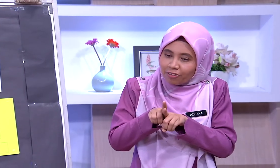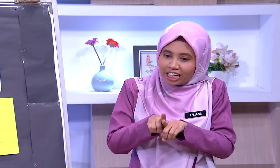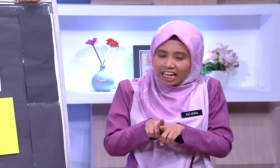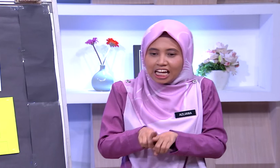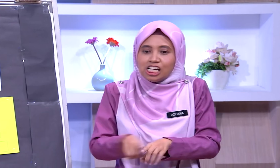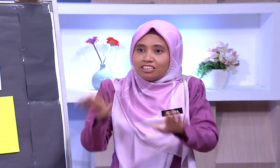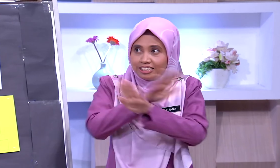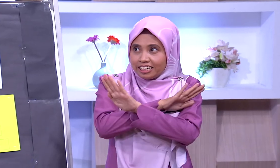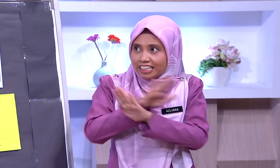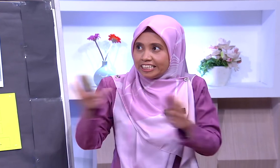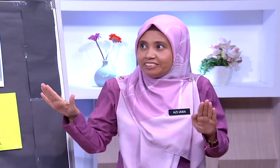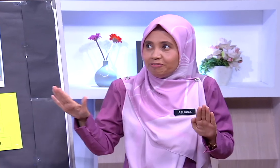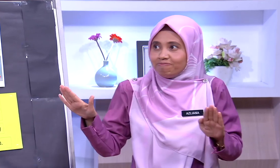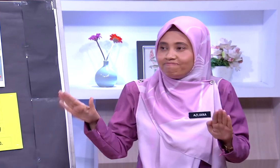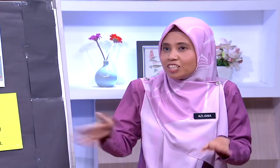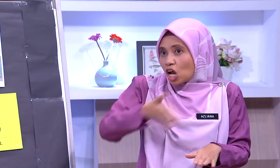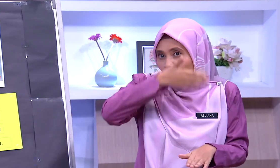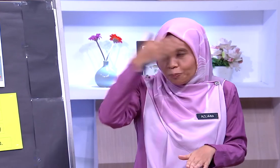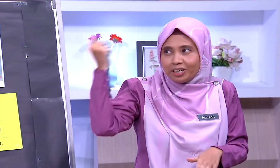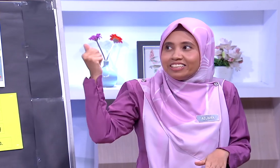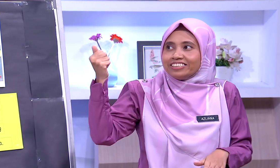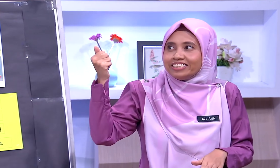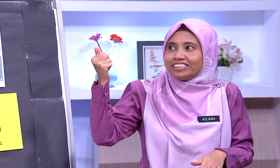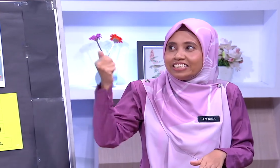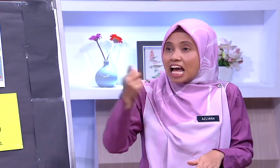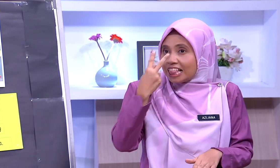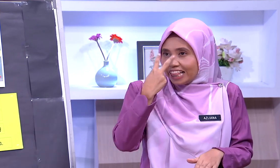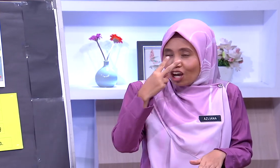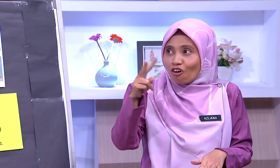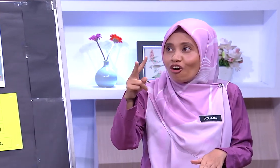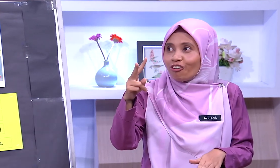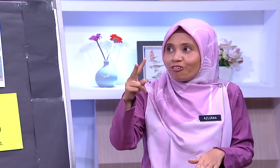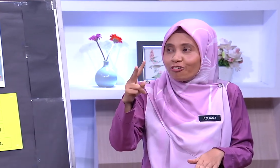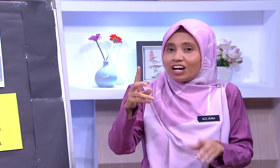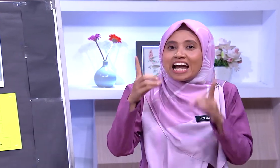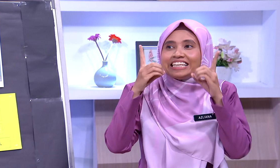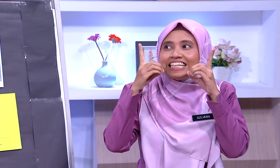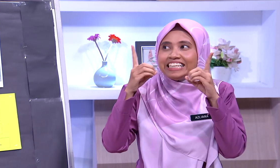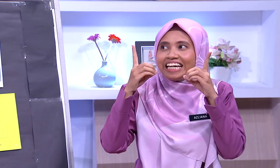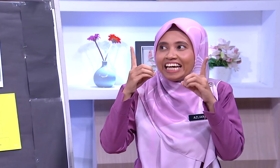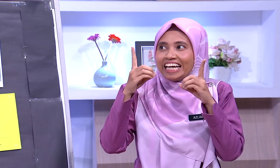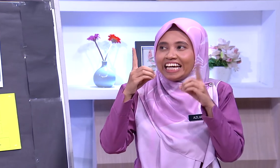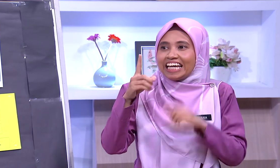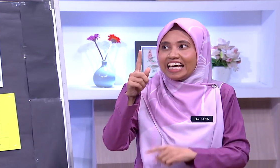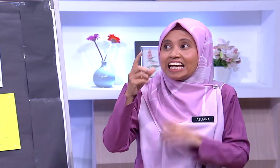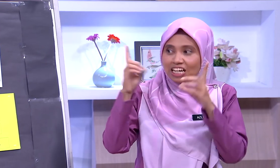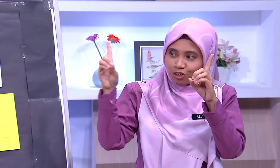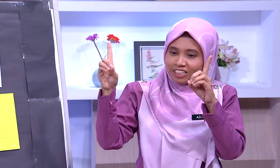Oke jangan jangan lupa lupa tengok-tengok Didik Didik lebih